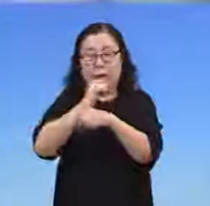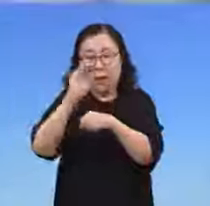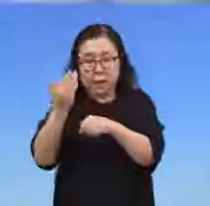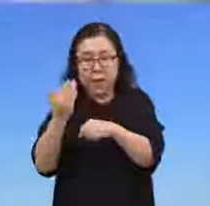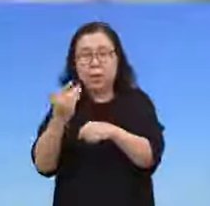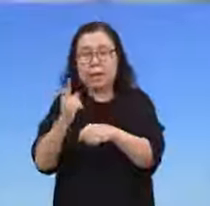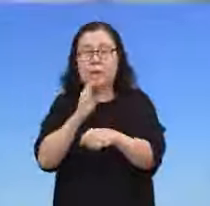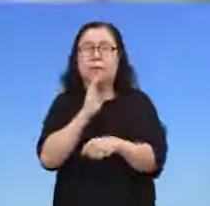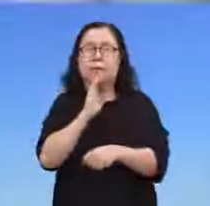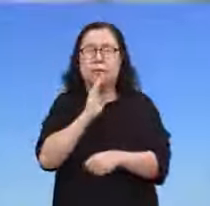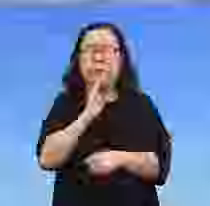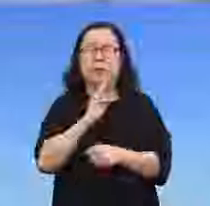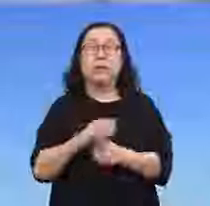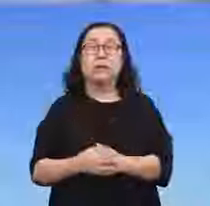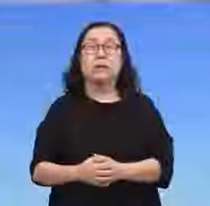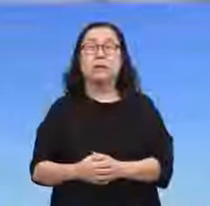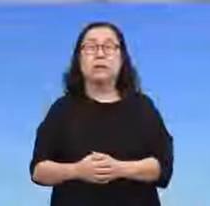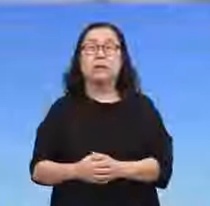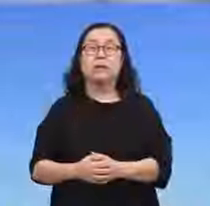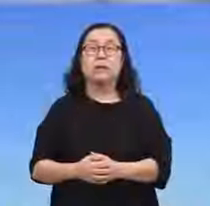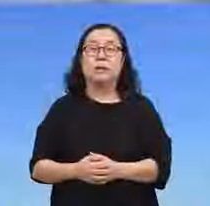아닙니까?